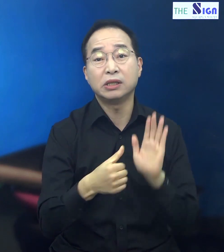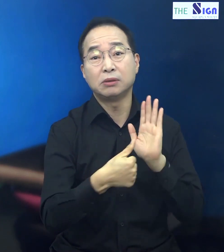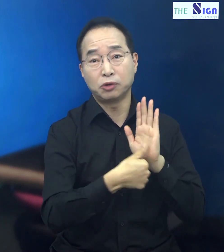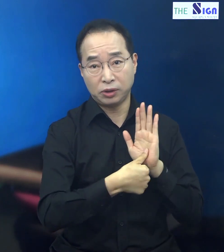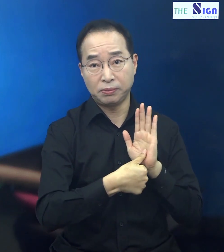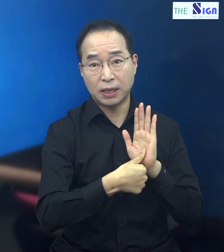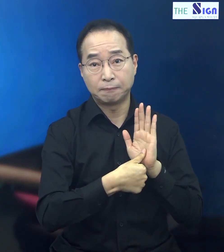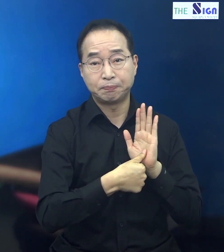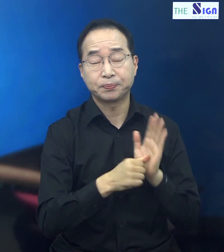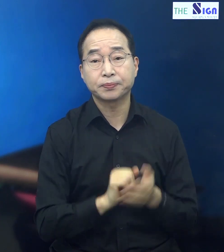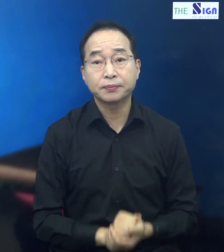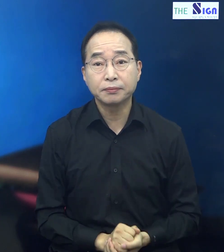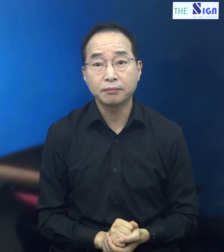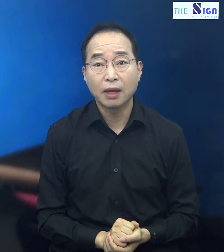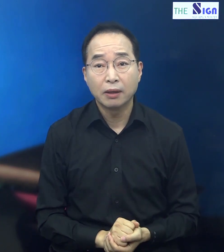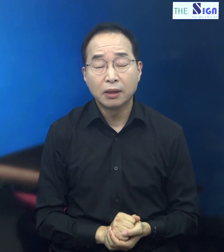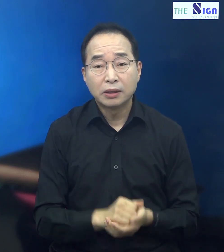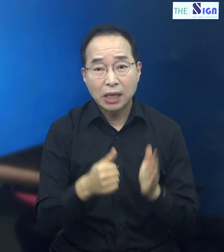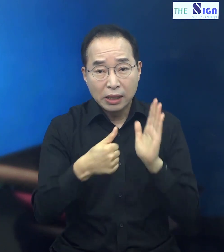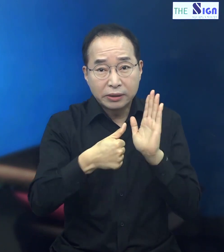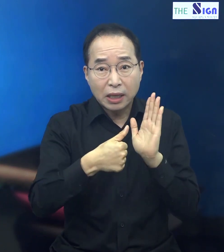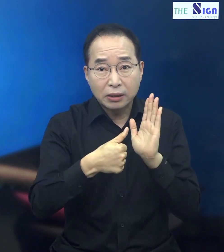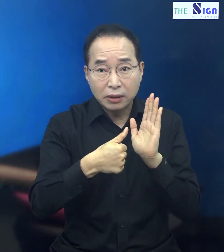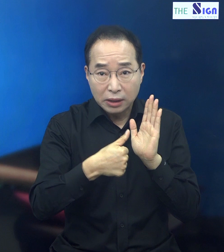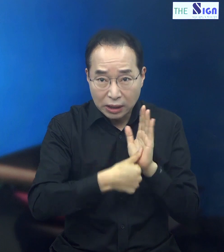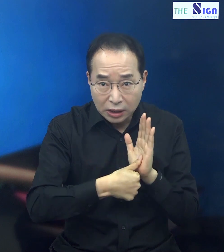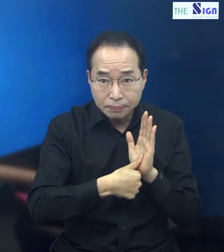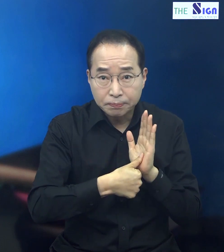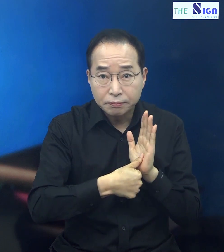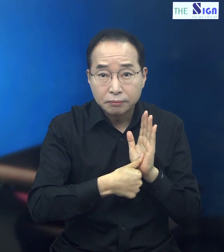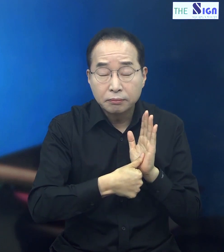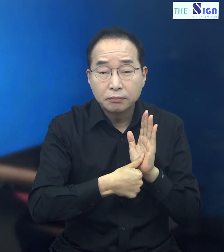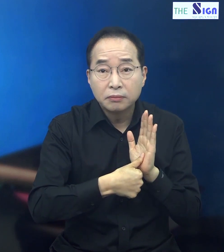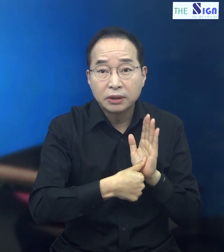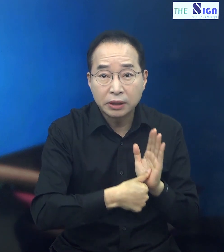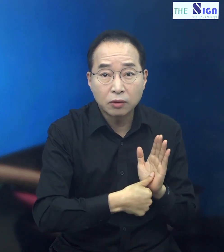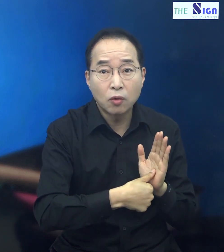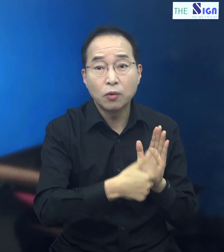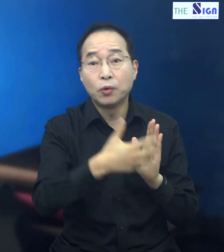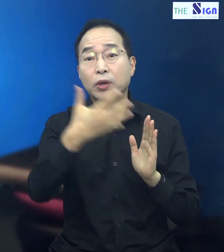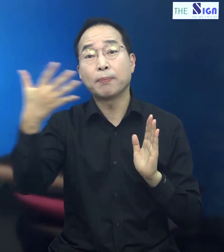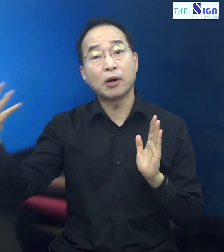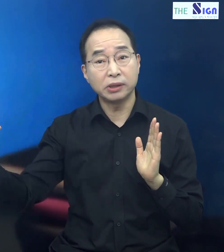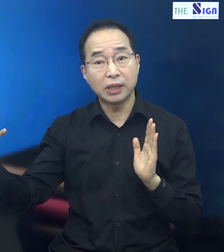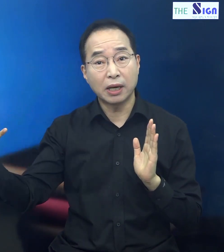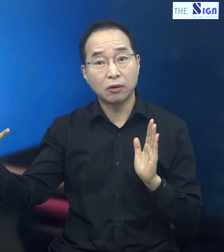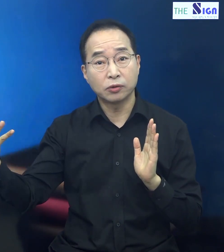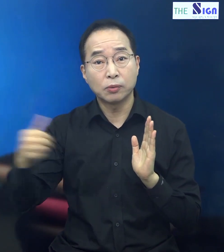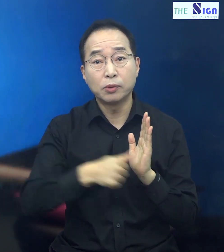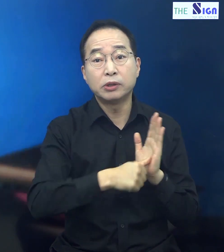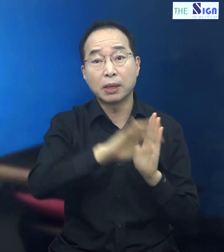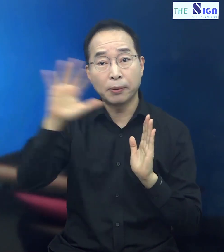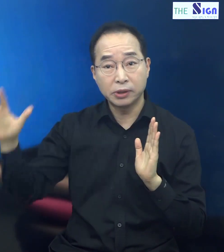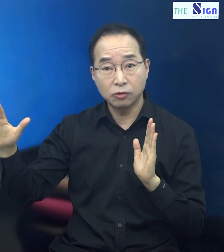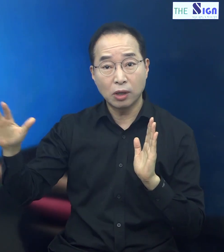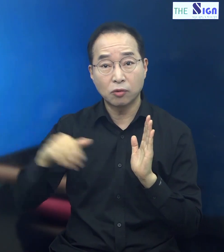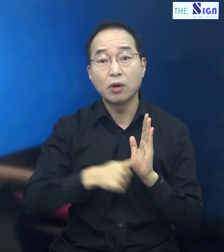이름으로 씁니다. 자, 일단은 이름. 그리고 이렇게 퍼진다라는 거죠. 뭐 이렇게 퍼지기도 하고